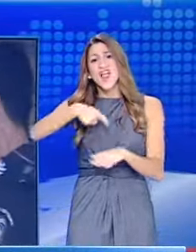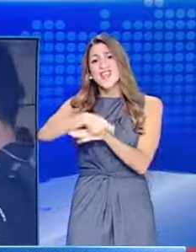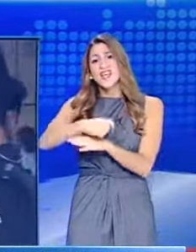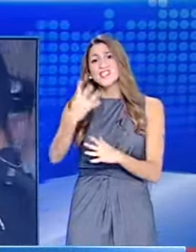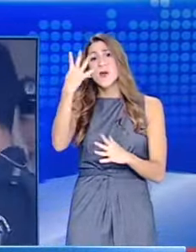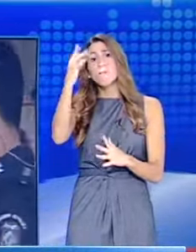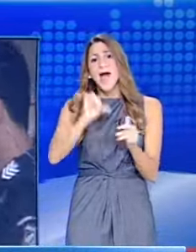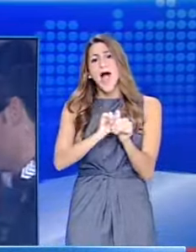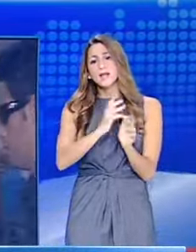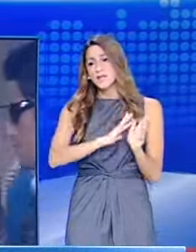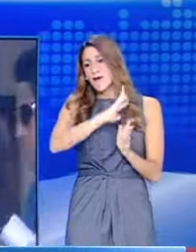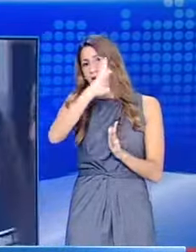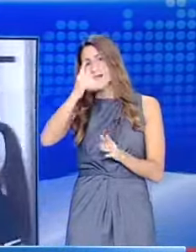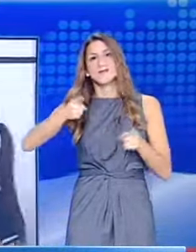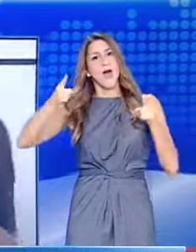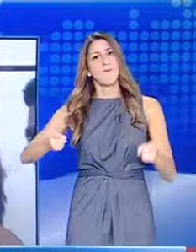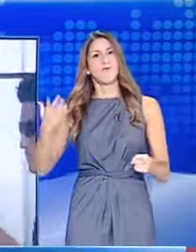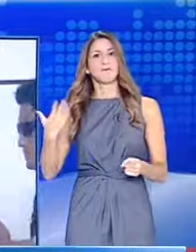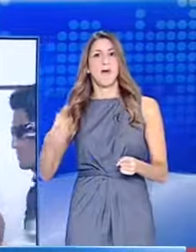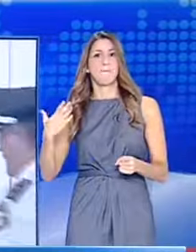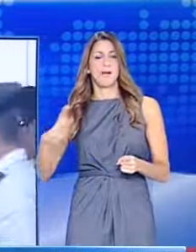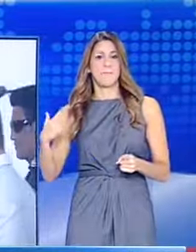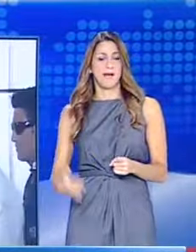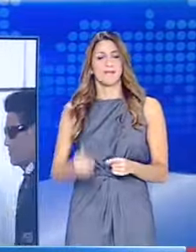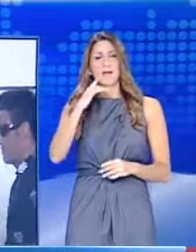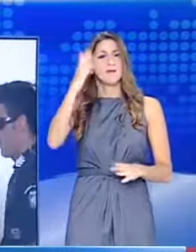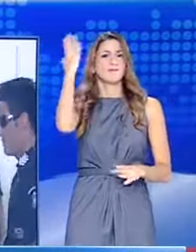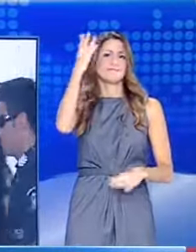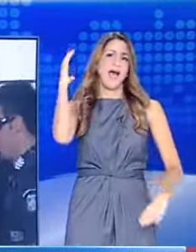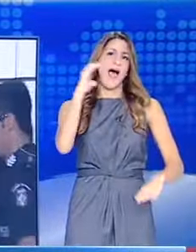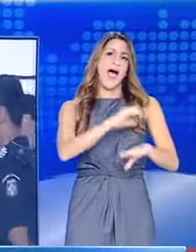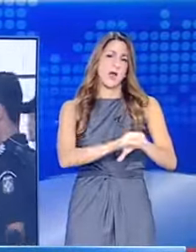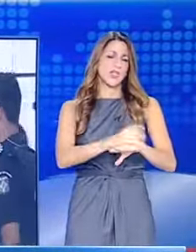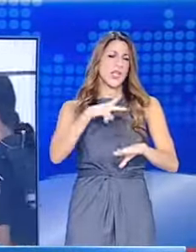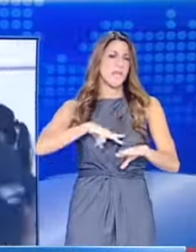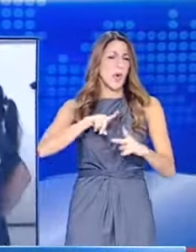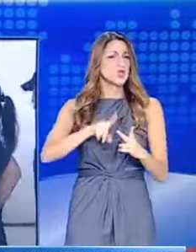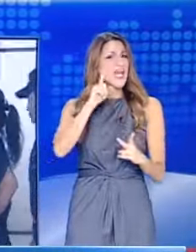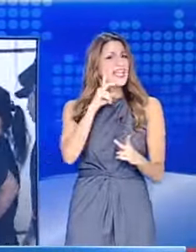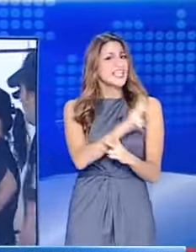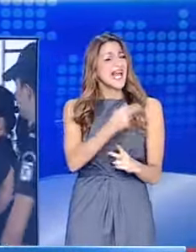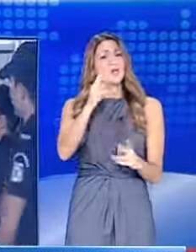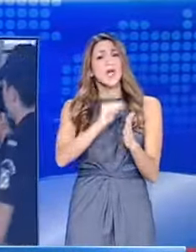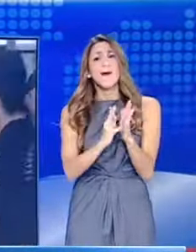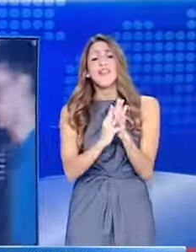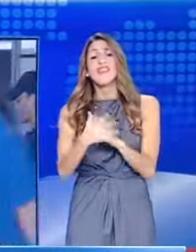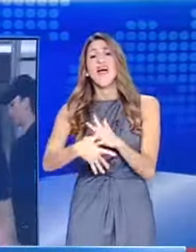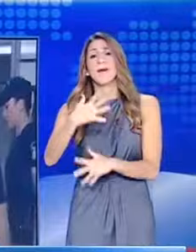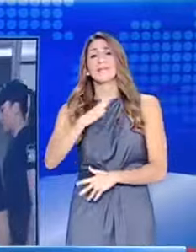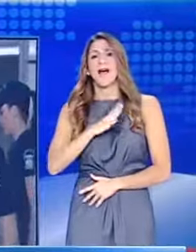15 κατηγορούμενοι στην πολύ κριτο δίκη που διήρκησε πτε μήνες οι ποινές αναμένεται να ανακοινωθούν αύριο ο πρώην υπουργός κρίθηκε